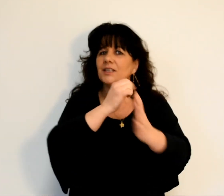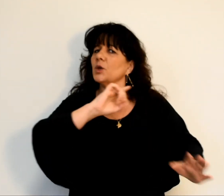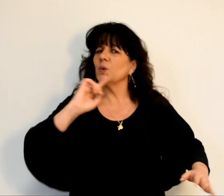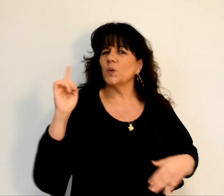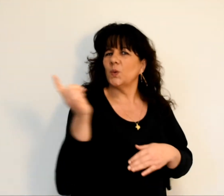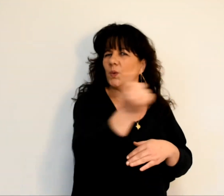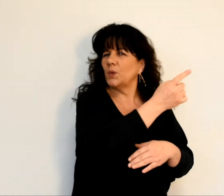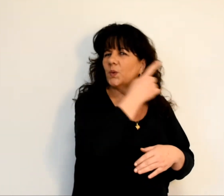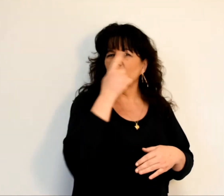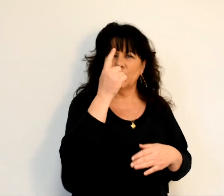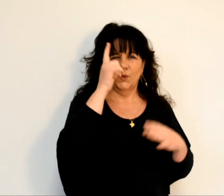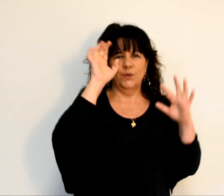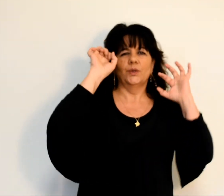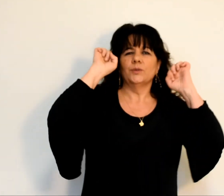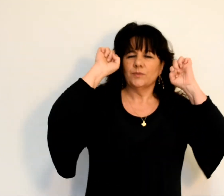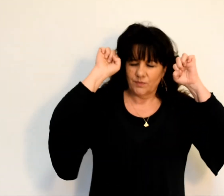le visage contre terre.